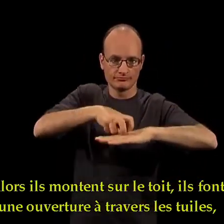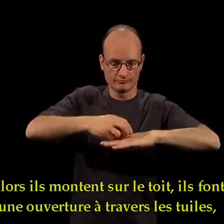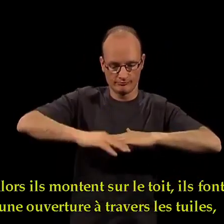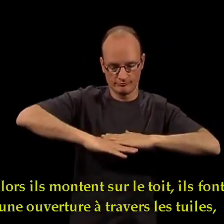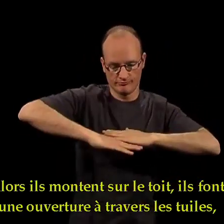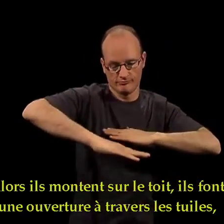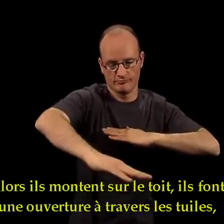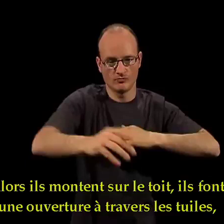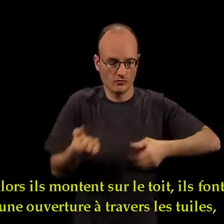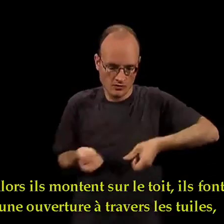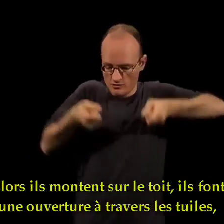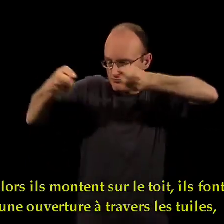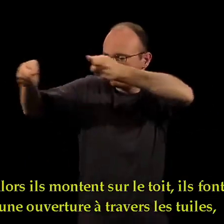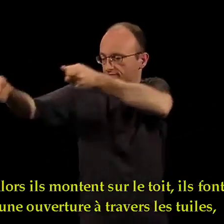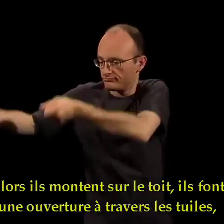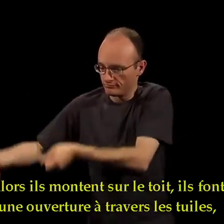ils font une ouverture à travers les tuiles,